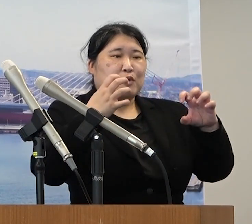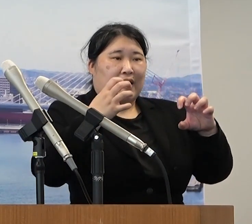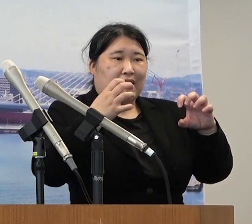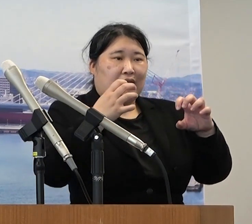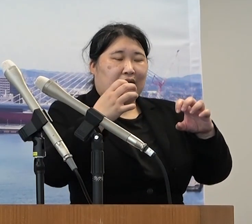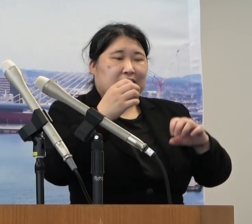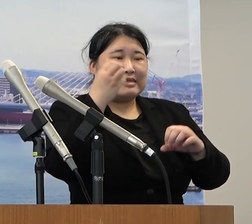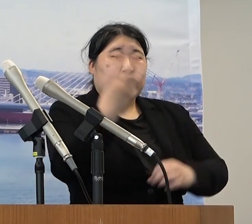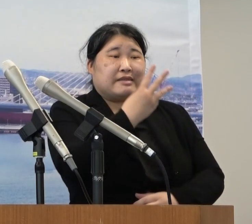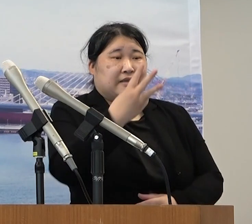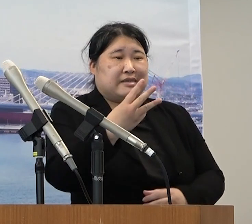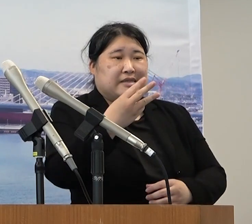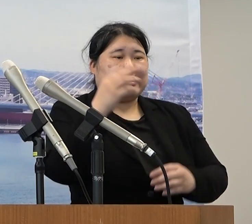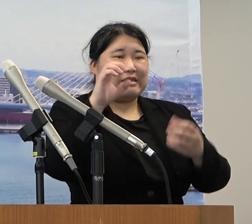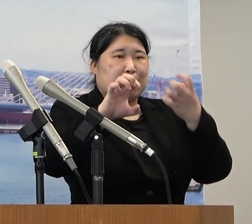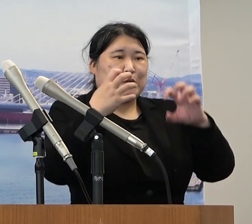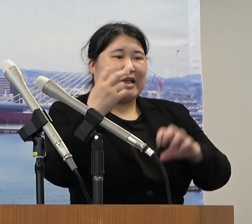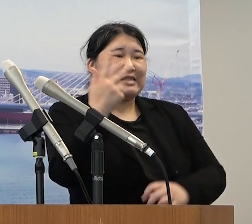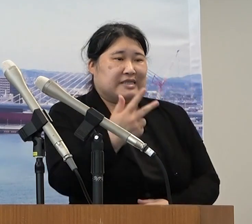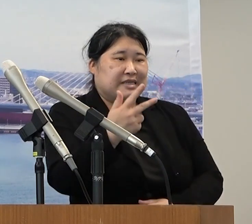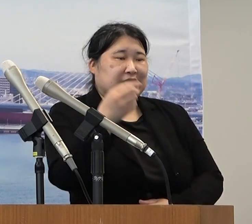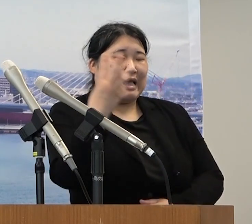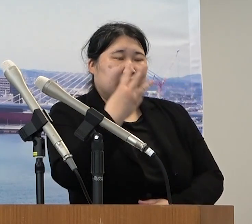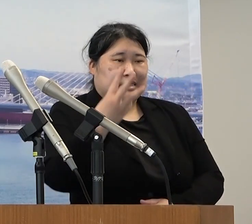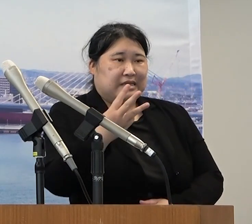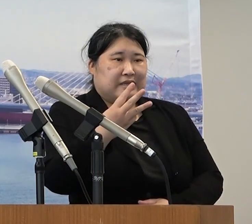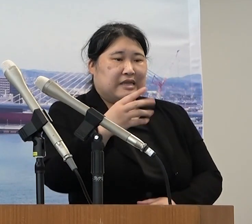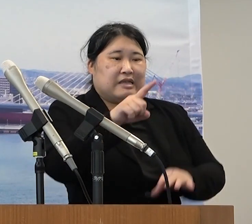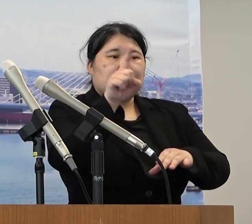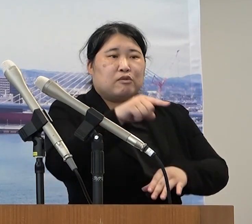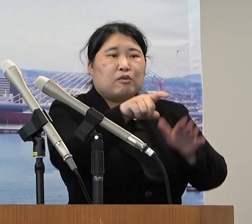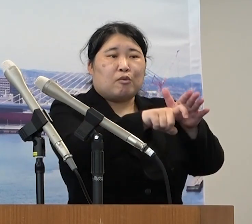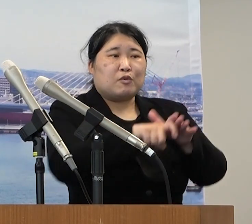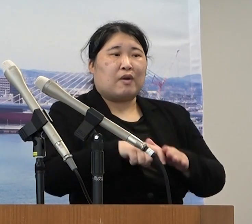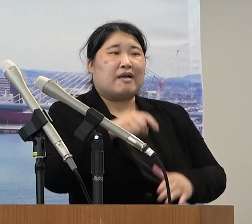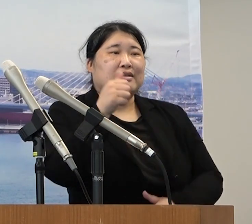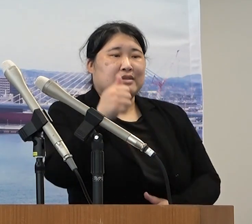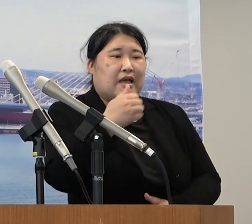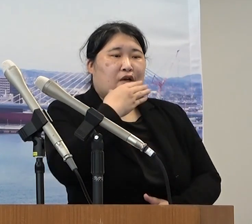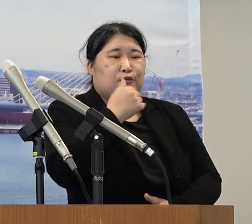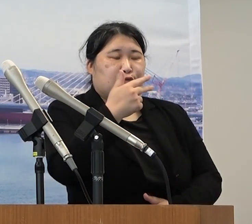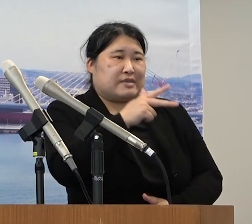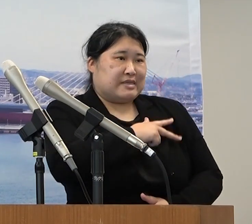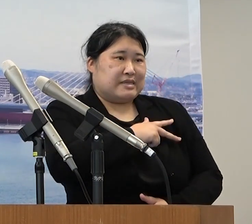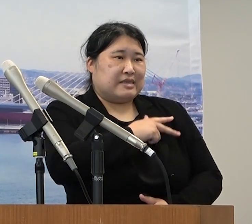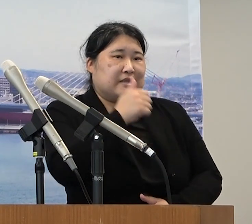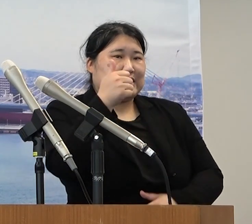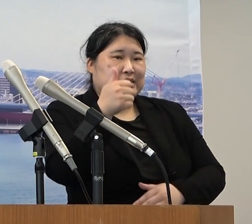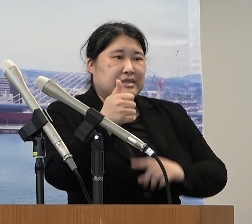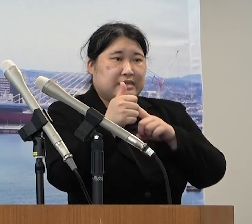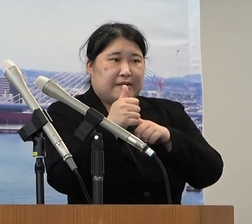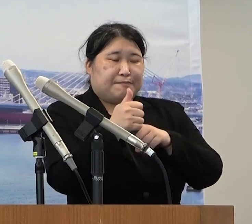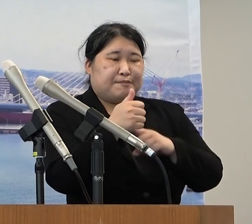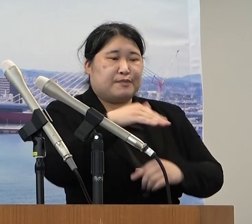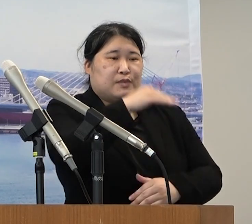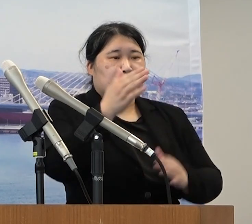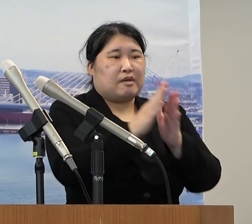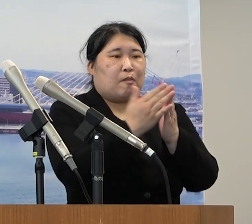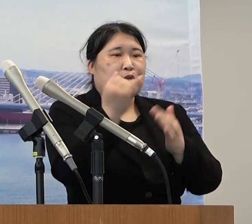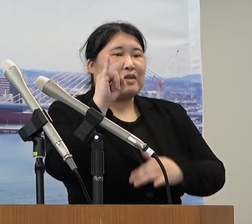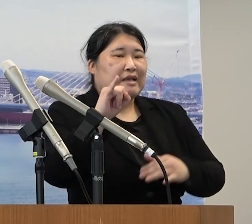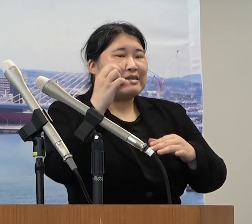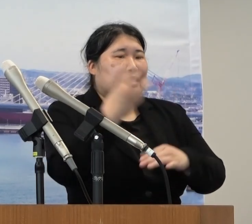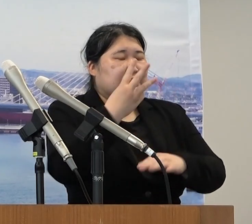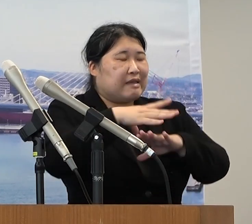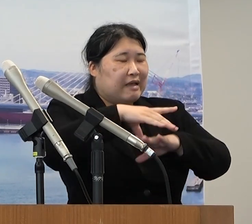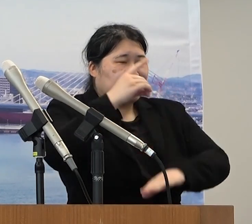野村隆さん、福士博明さん、塚本理香さんが晴れてデビューすることとなります。祭